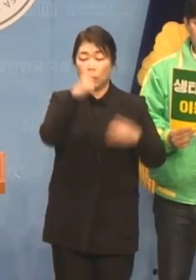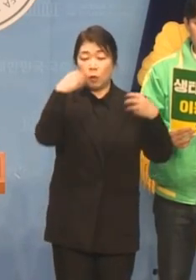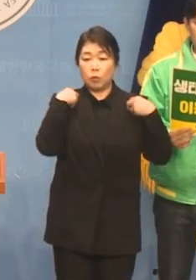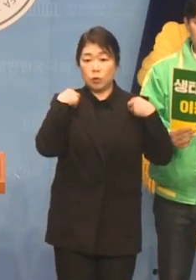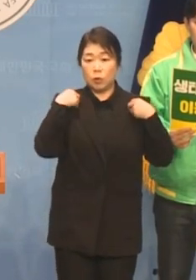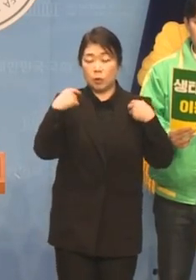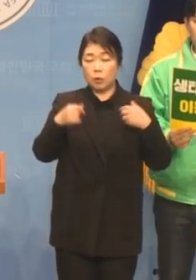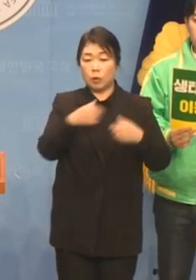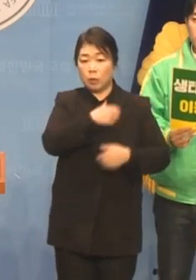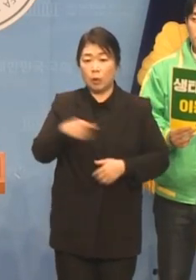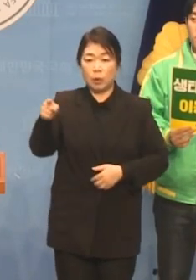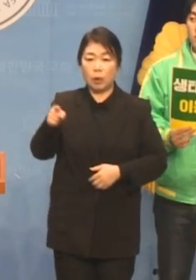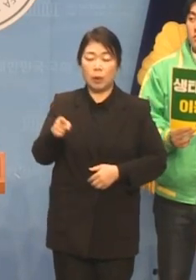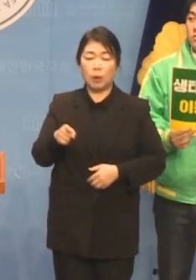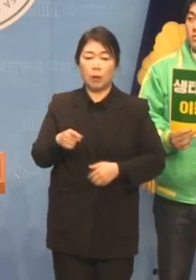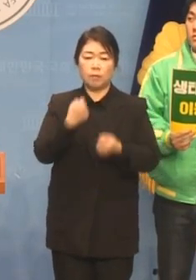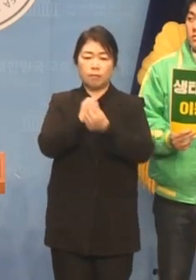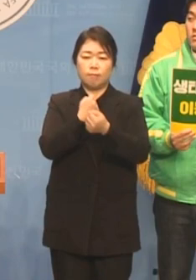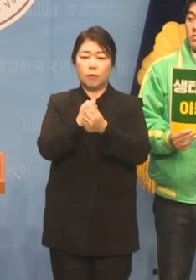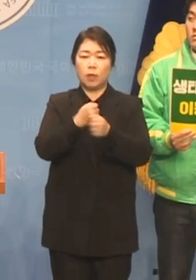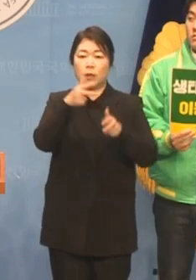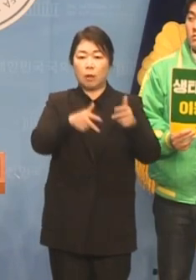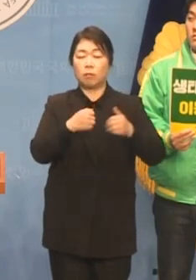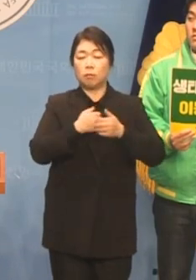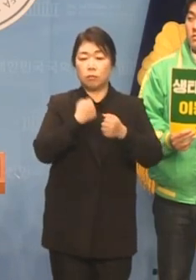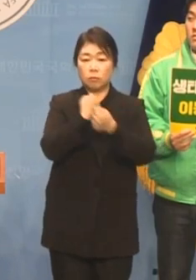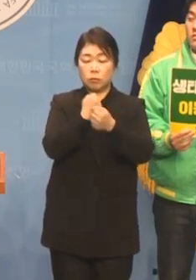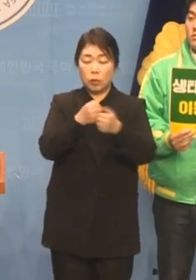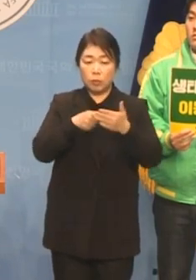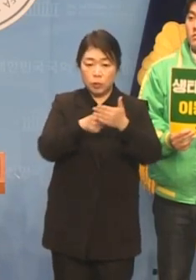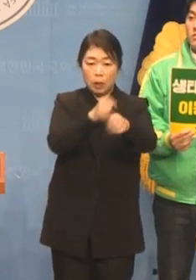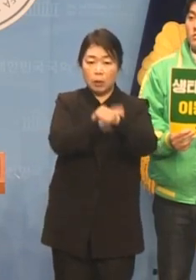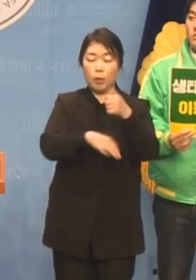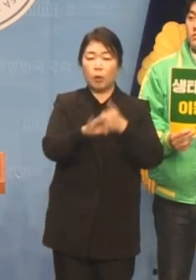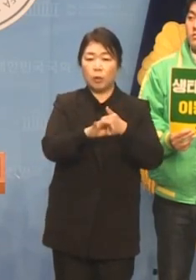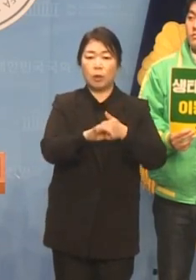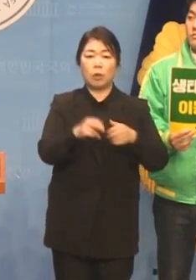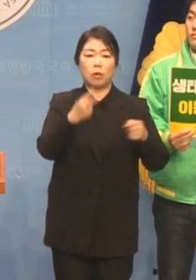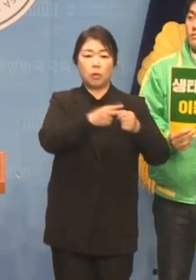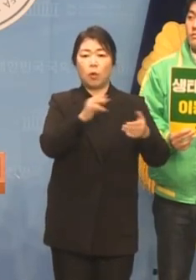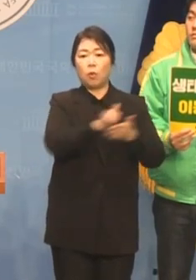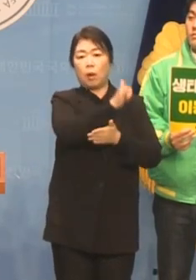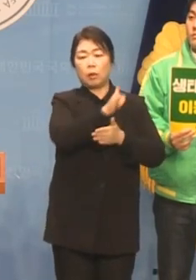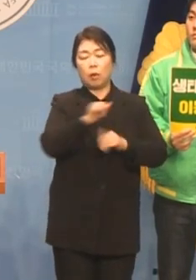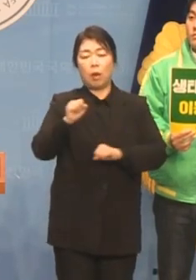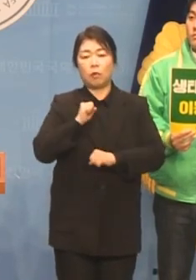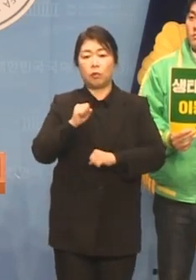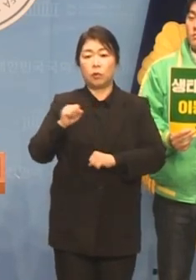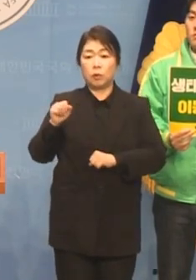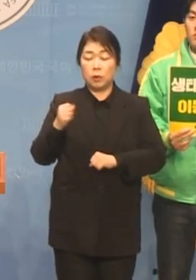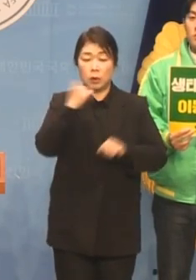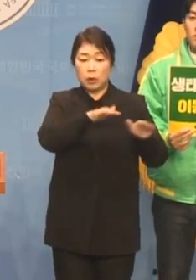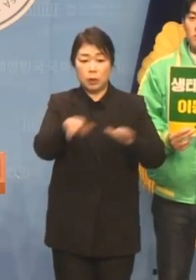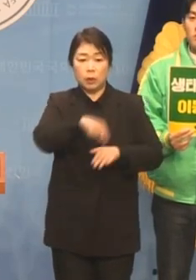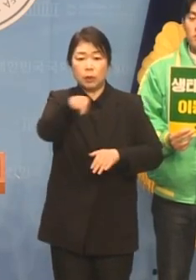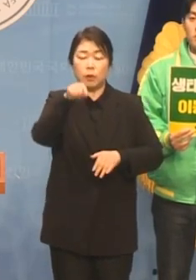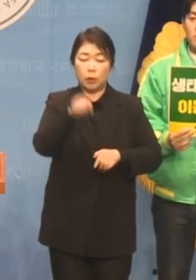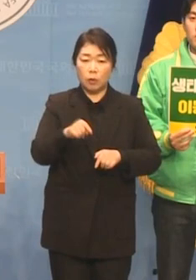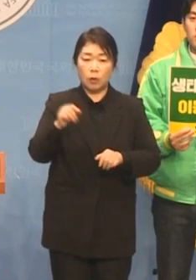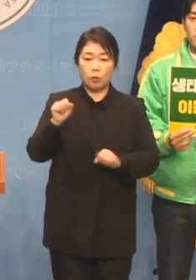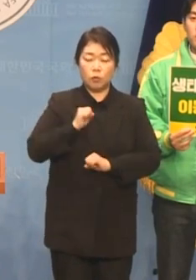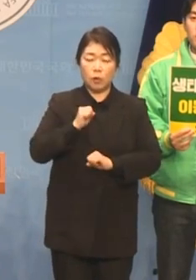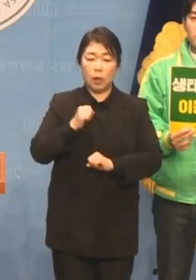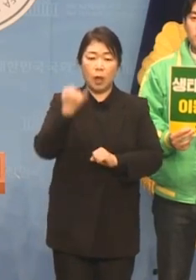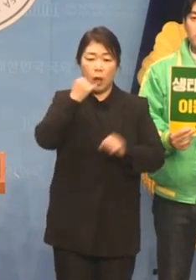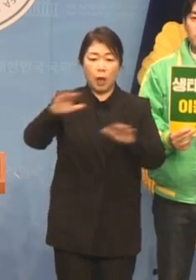도정의 일방적 비민주적 사업 결국 제 2공항과 강정 해군기지의 군사적 연계에 염두를 염두해